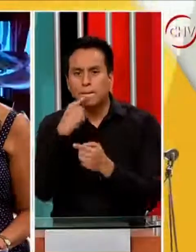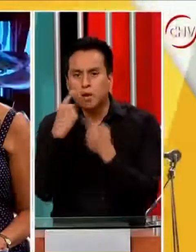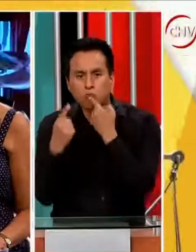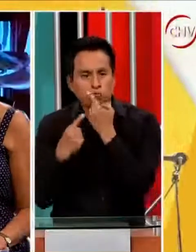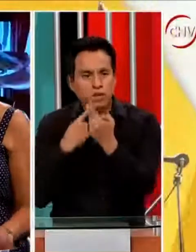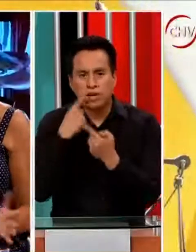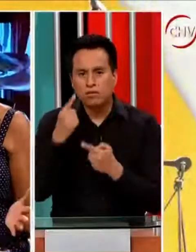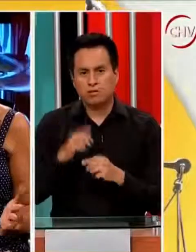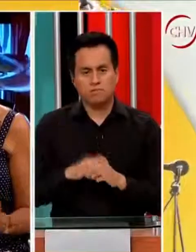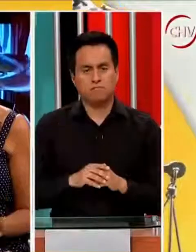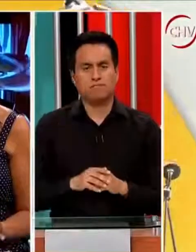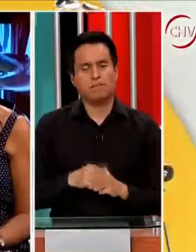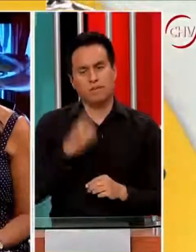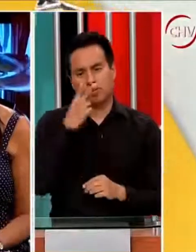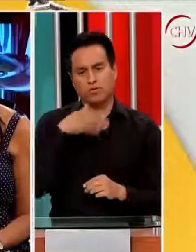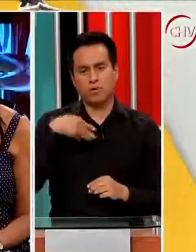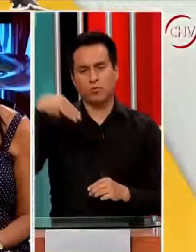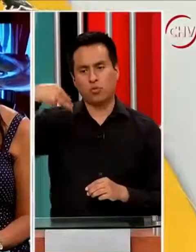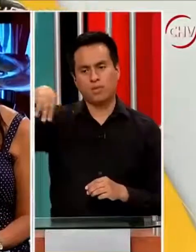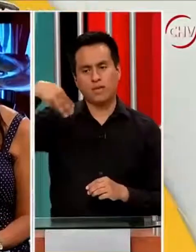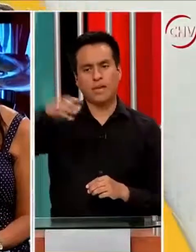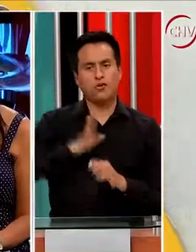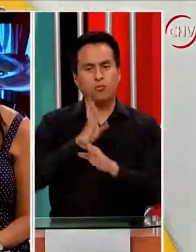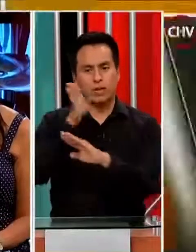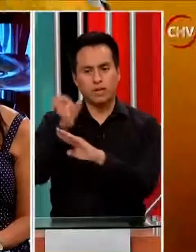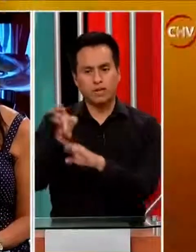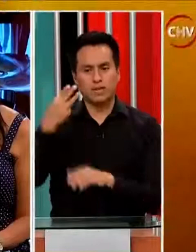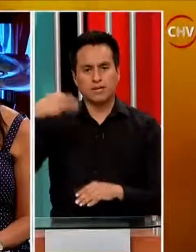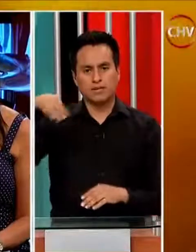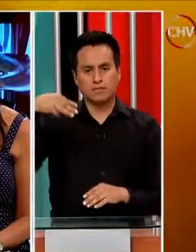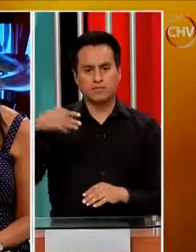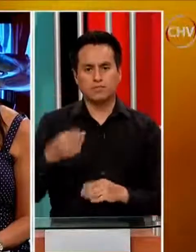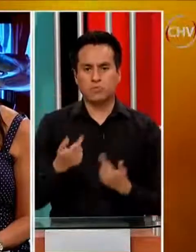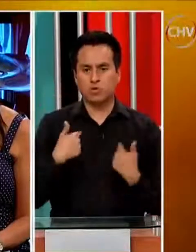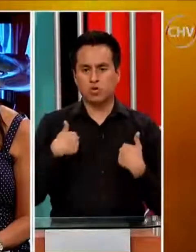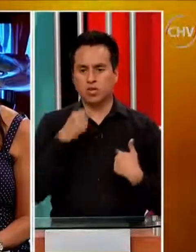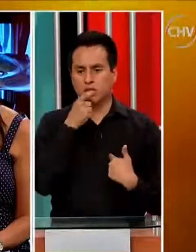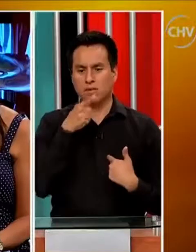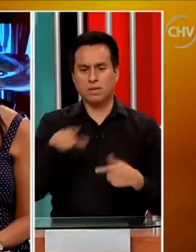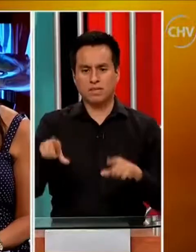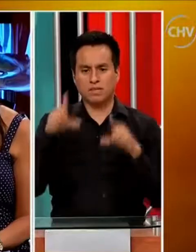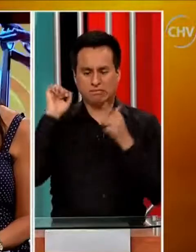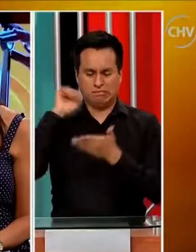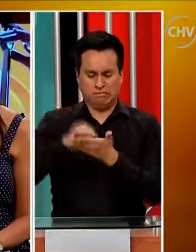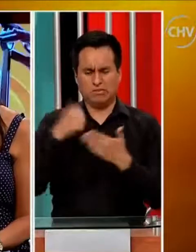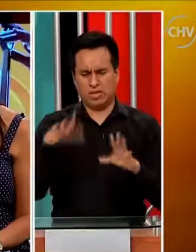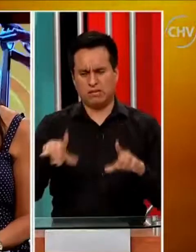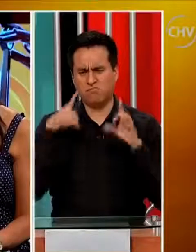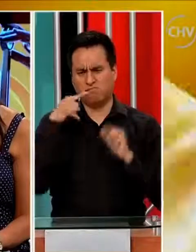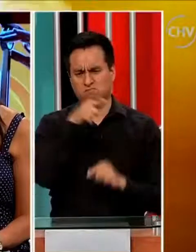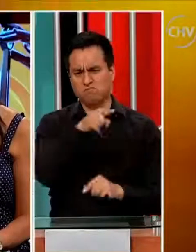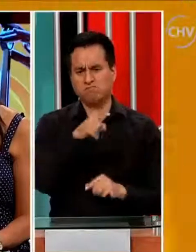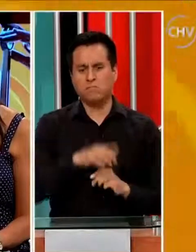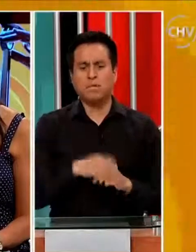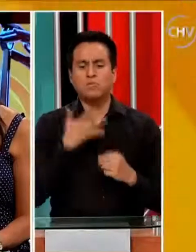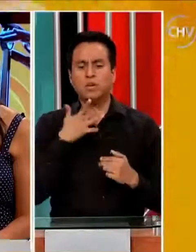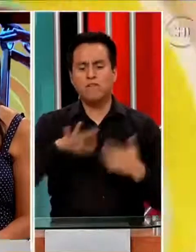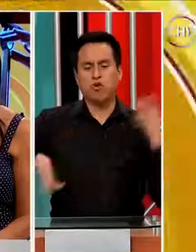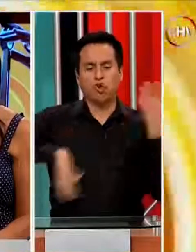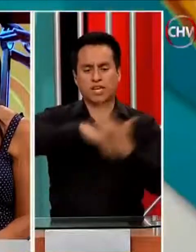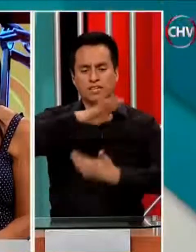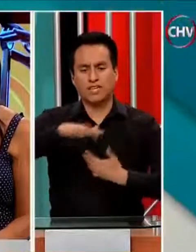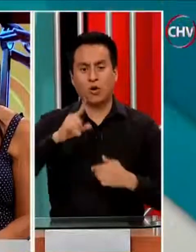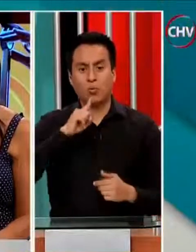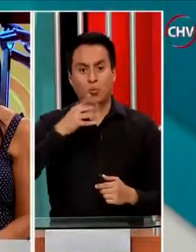Mire, fui a la municipalidad. ¿Ya? Ya, porque yo lo demandé. ¿Por? Lo demandé por violencia por la última